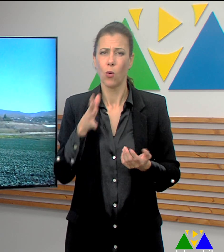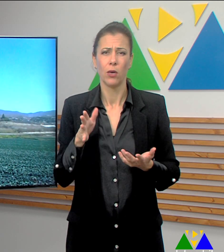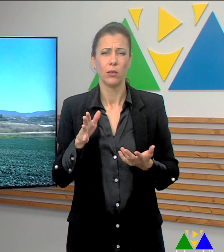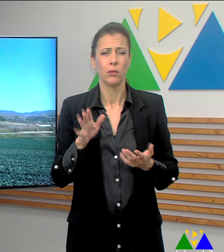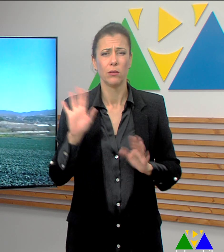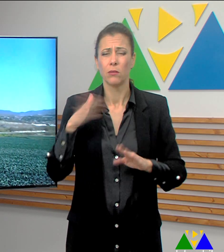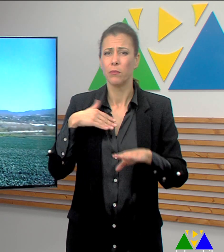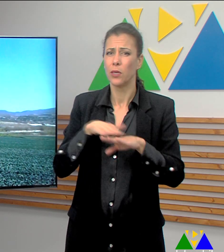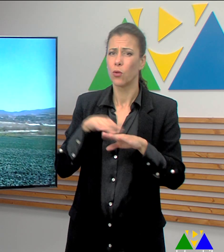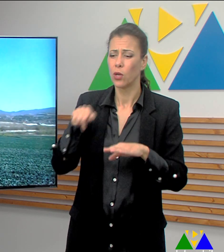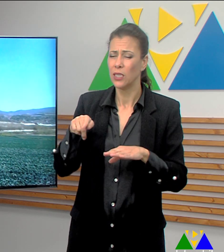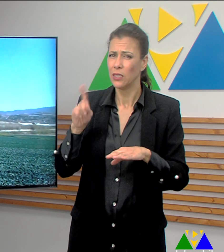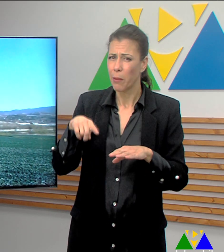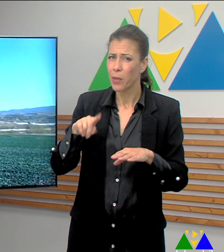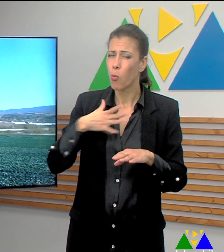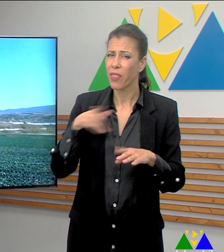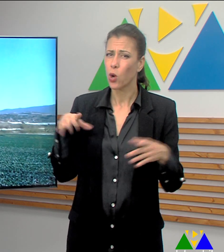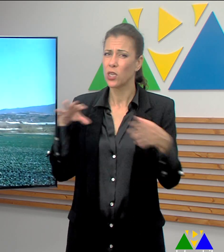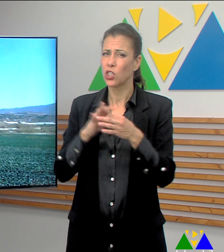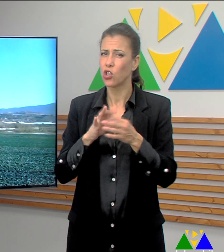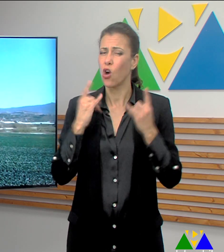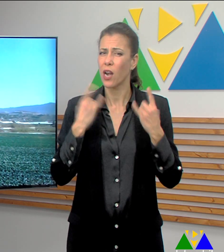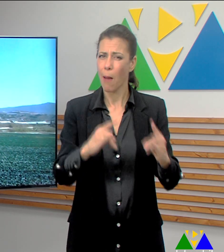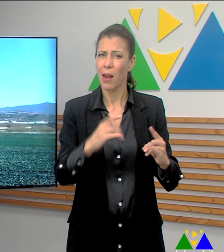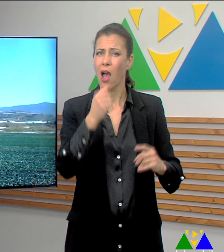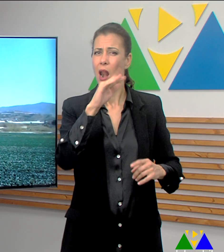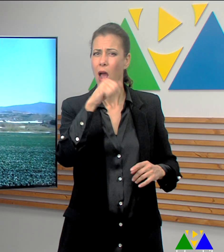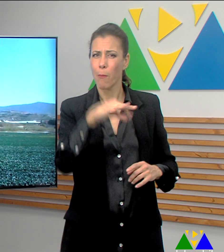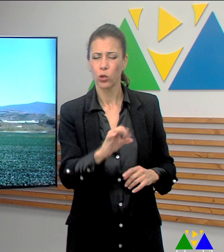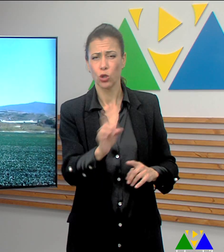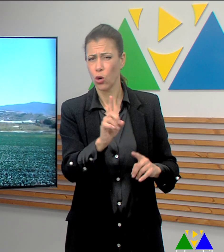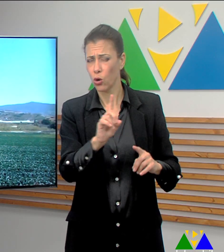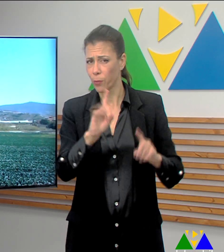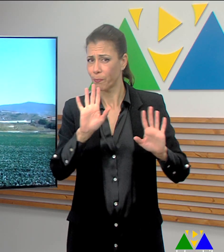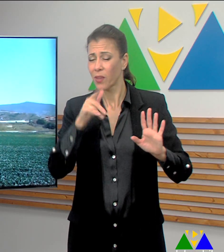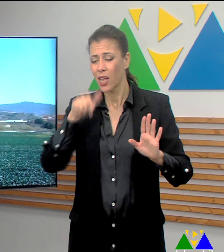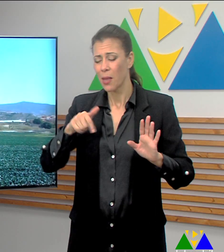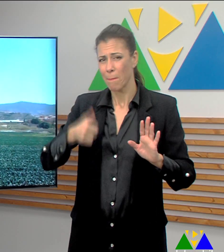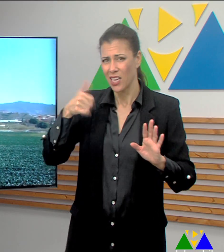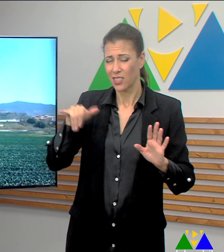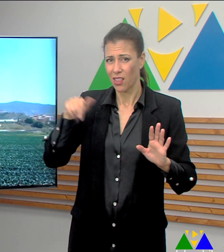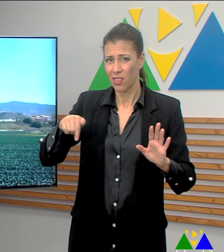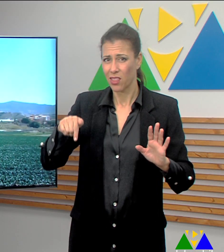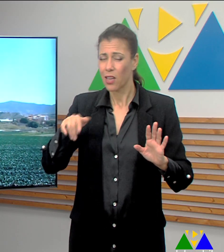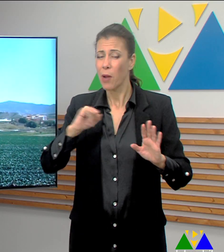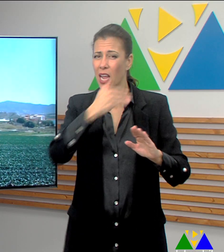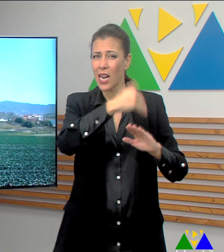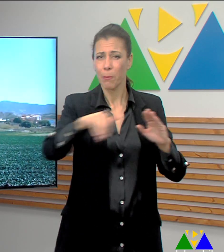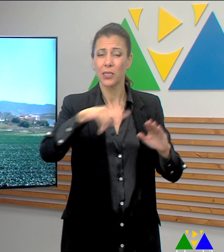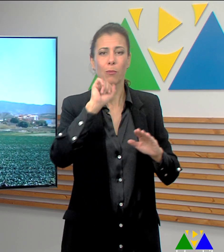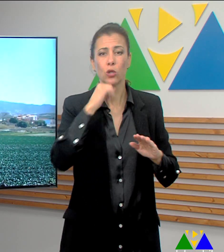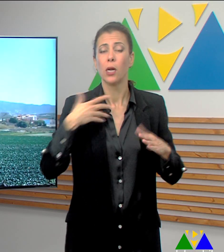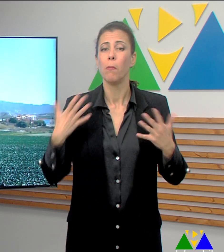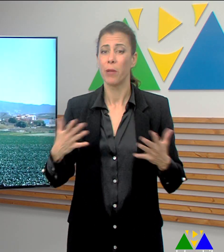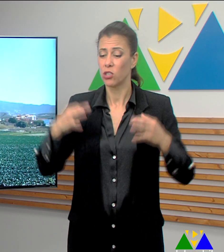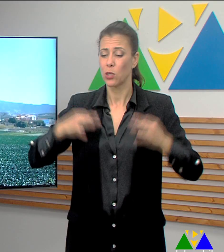con la Rambla de los Álamos? No, estaba más para acá, ¿no? Es decir, la Rambla de los Álamos en el límite con Motril, y seguramente pues